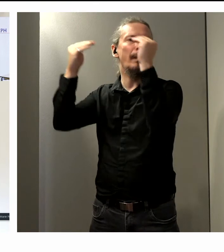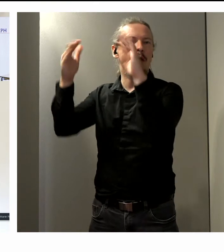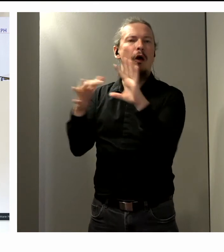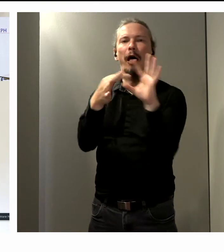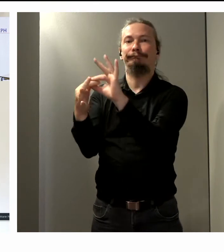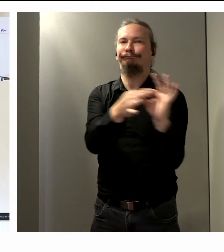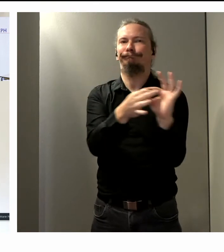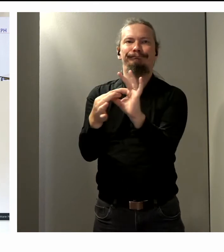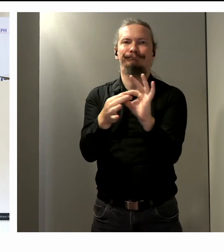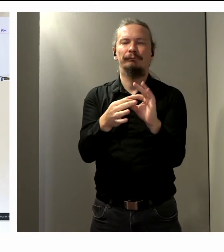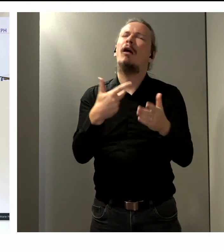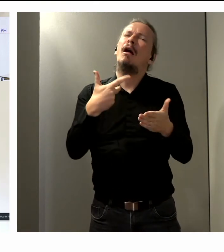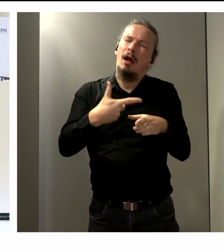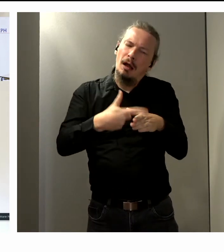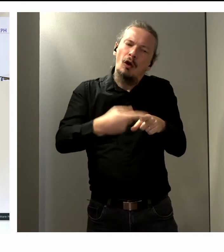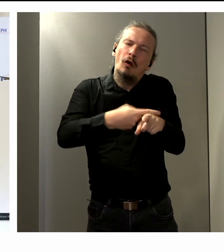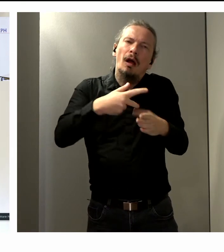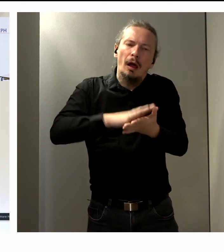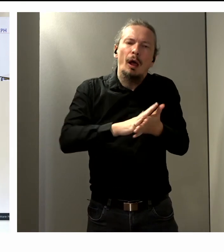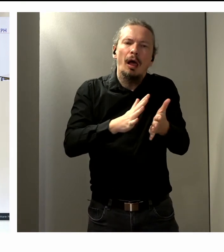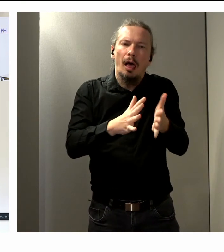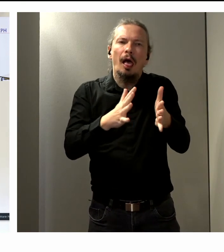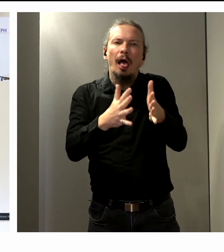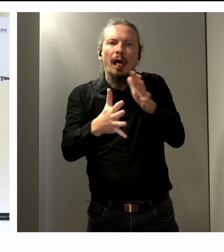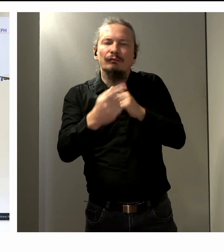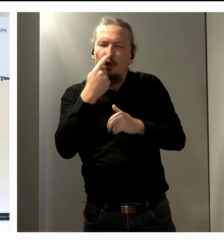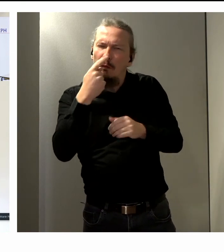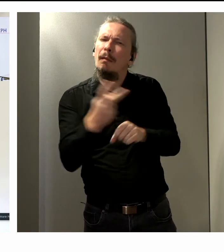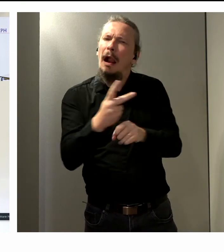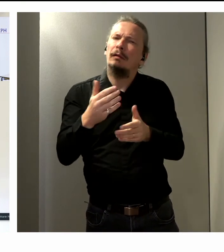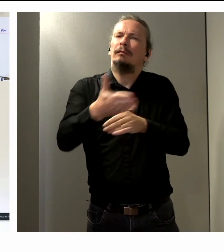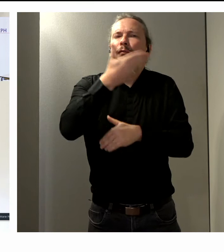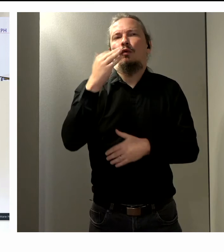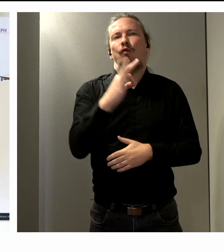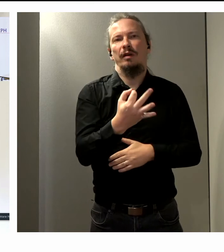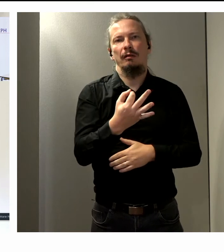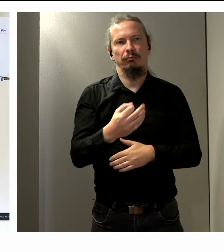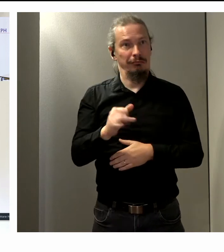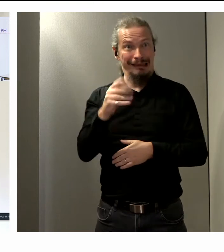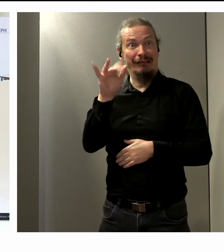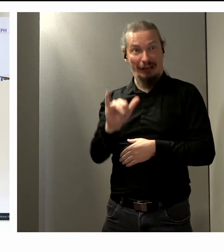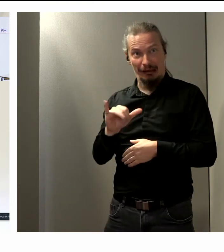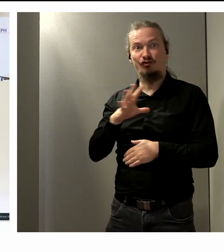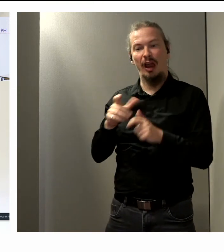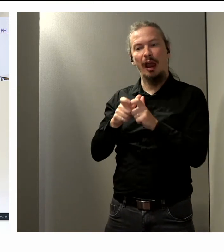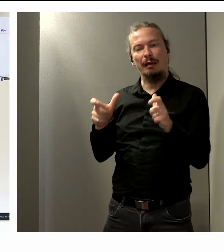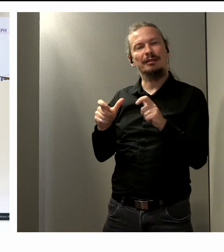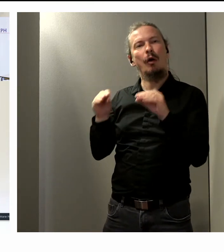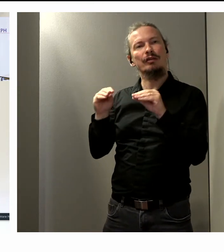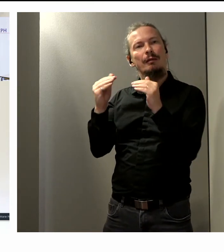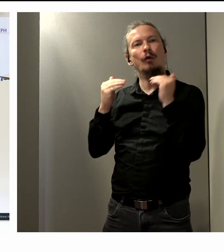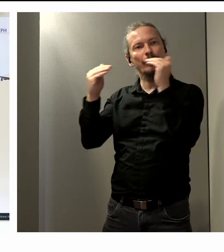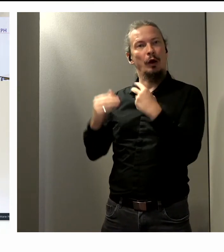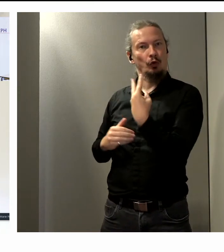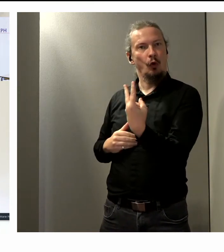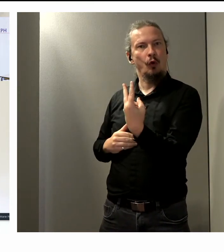sent que les choses évoluent, et les choses évoluent, à mon avis, dans le bon sens. À Ivry, j'ai 2 établissements d'enseignement